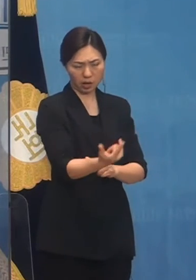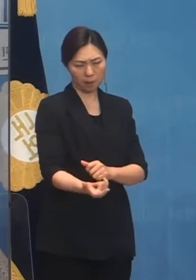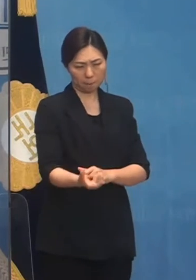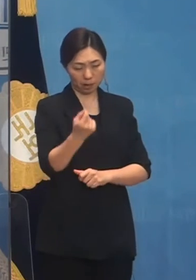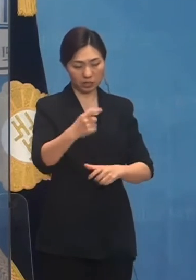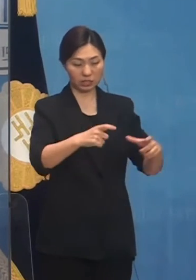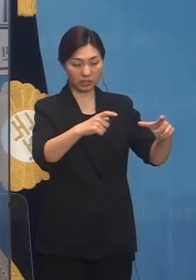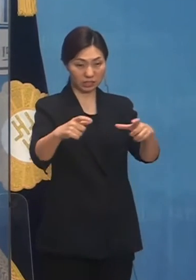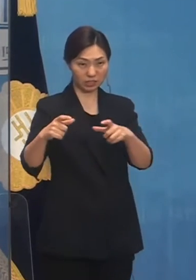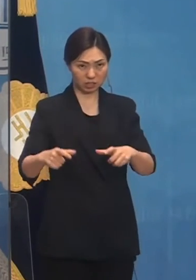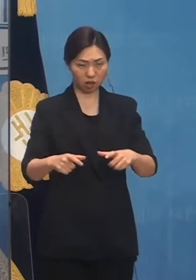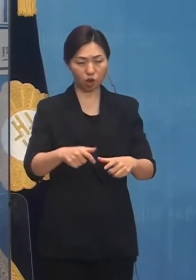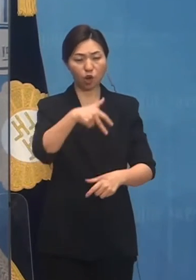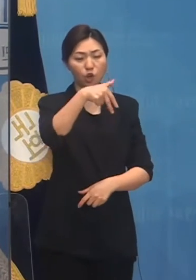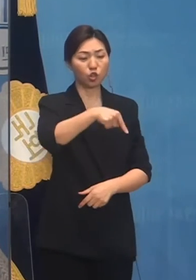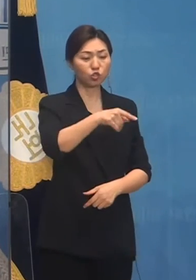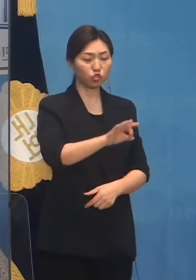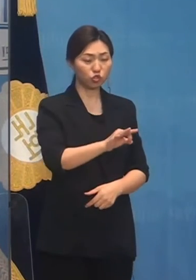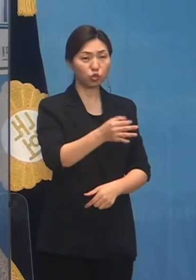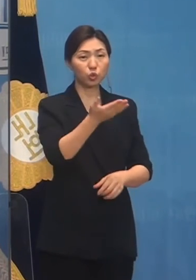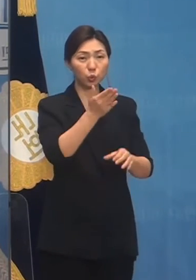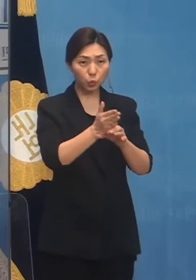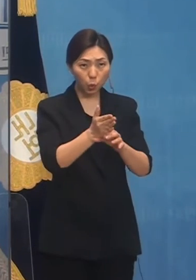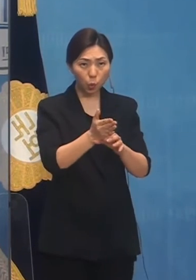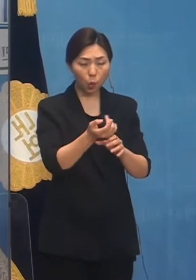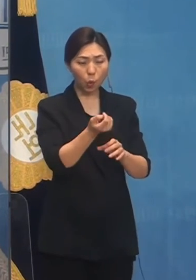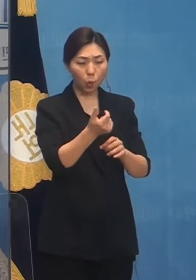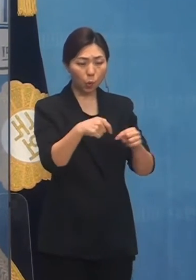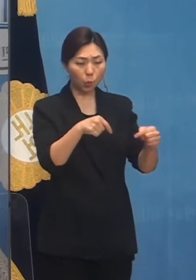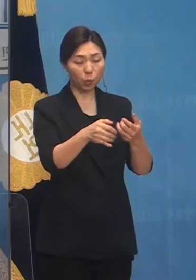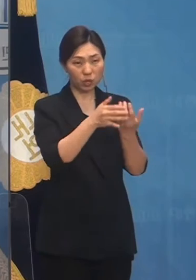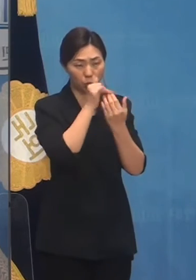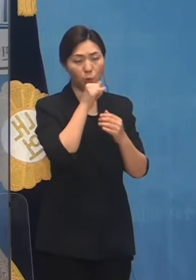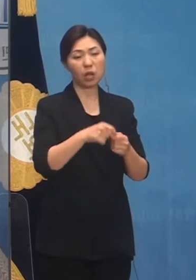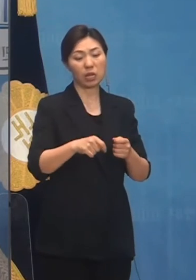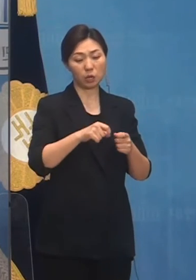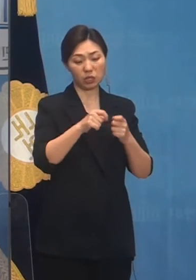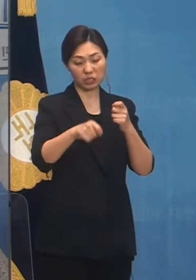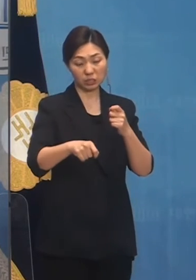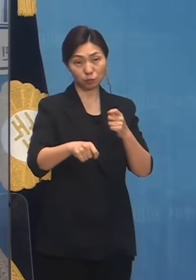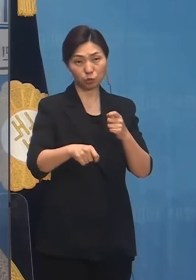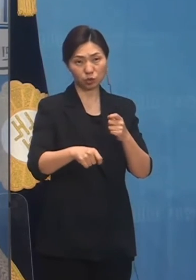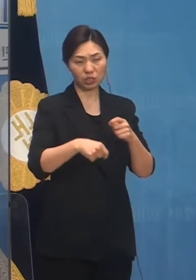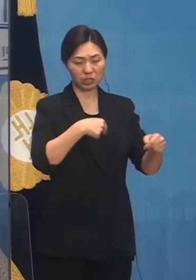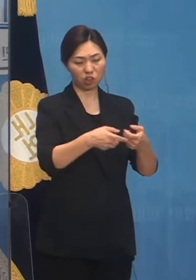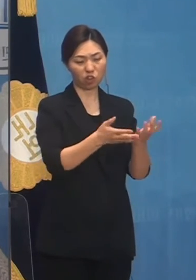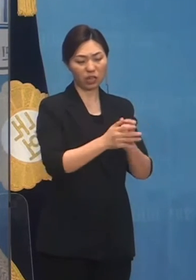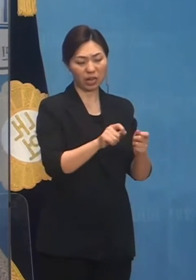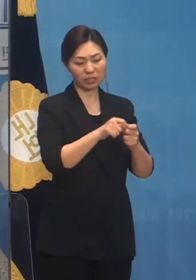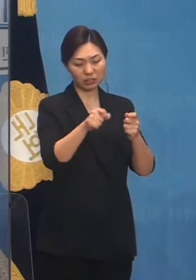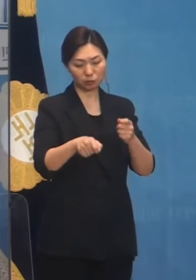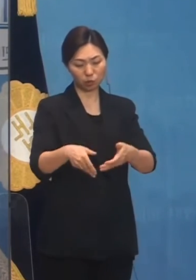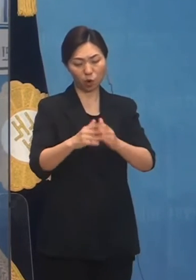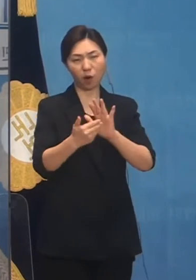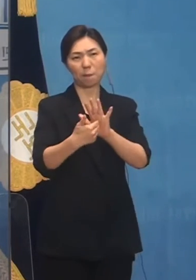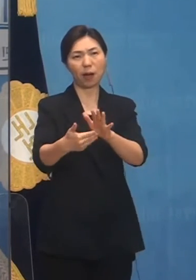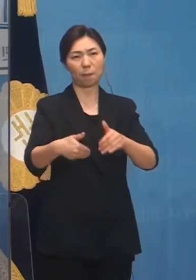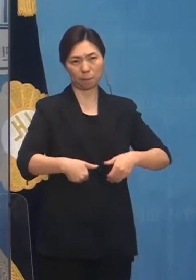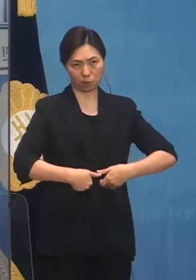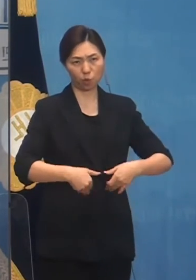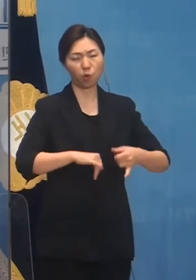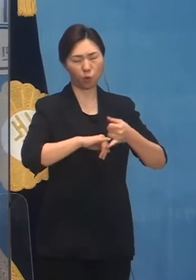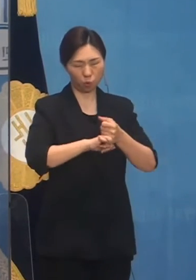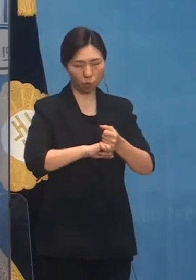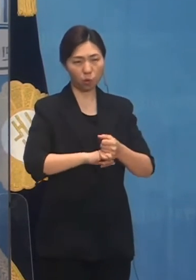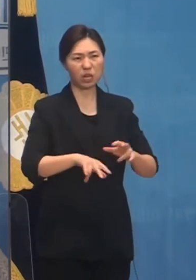시급합니다. 아울러 오랜 과제인 위성정당방지법의 처리도 함께 이루어져야 합니다. 더 이상 늦출 수가